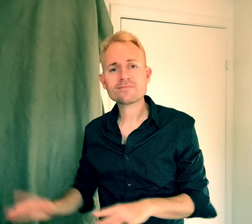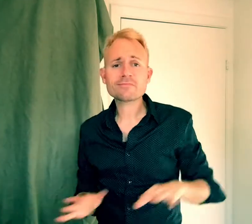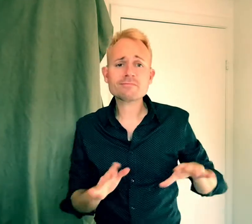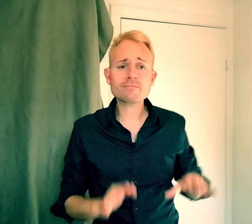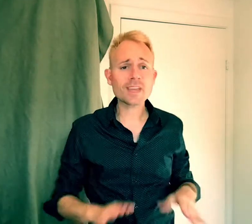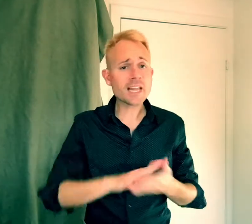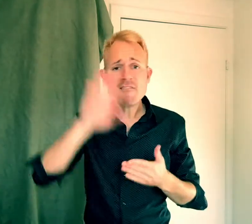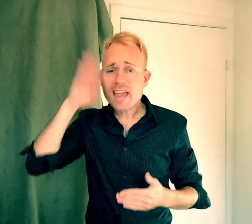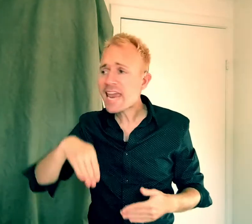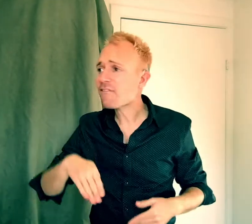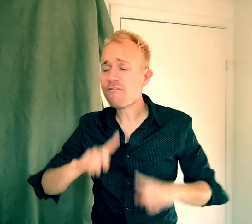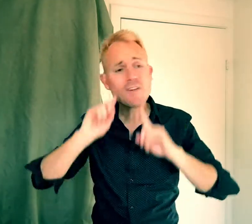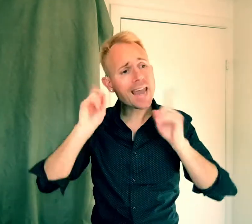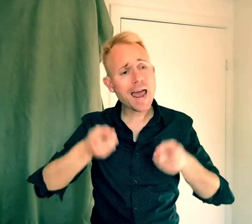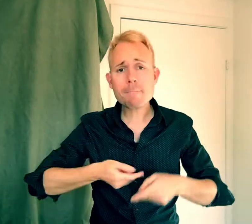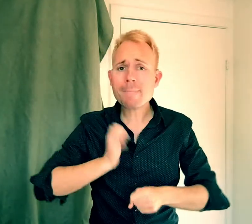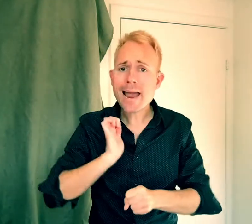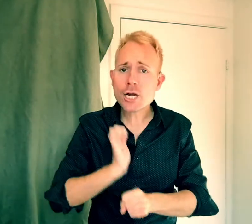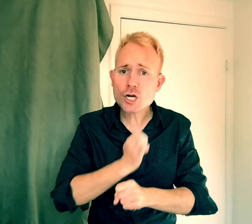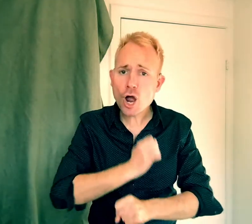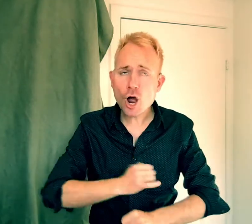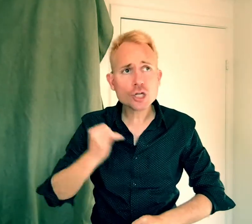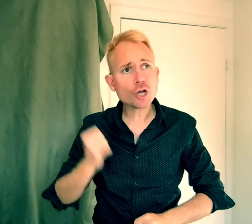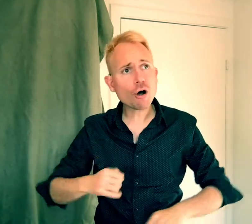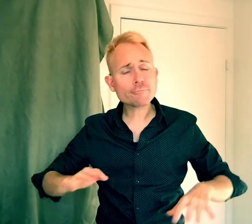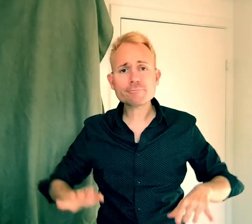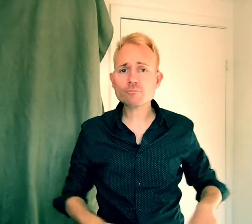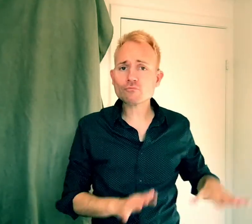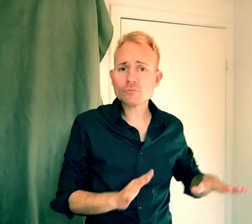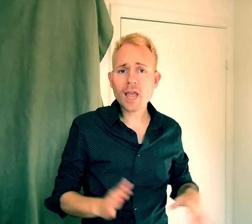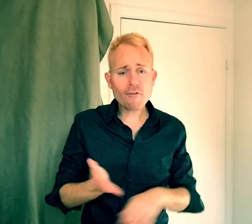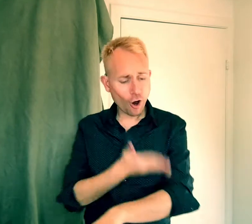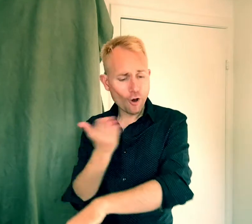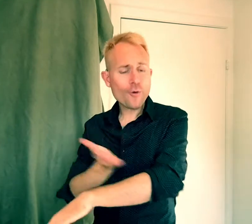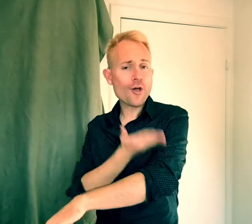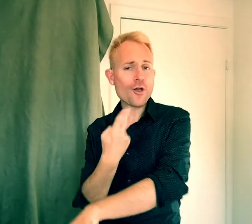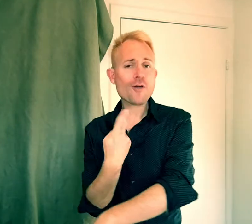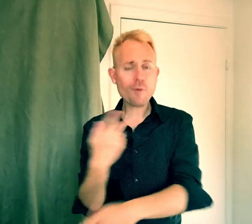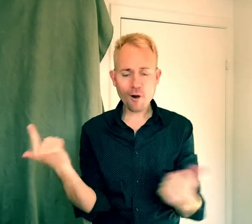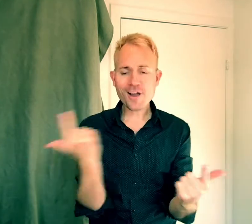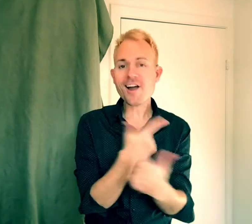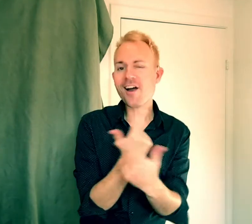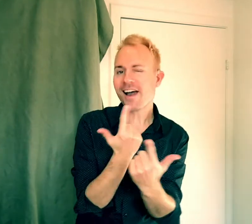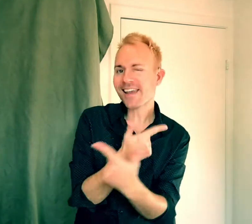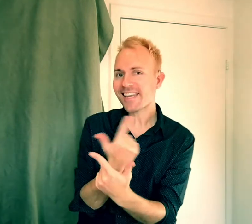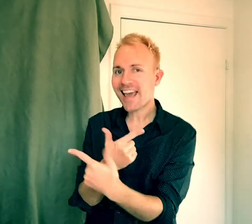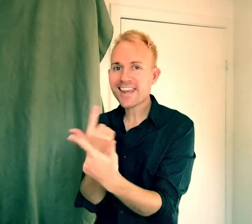Ingen ved, hvordan man gør sig. Lad os øve os på hinanden.